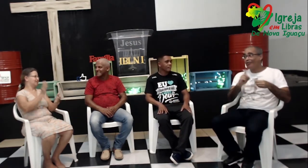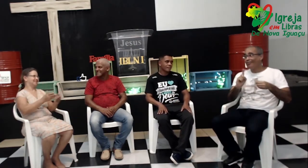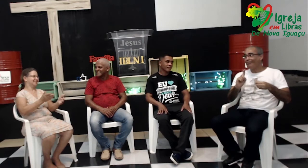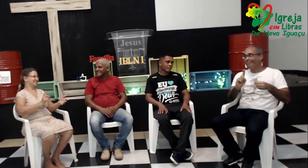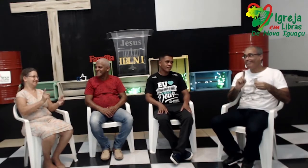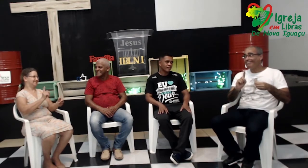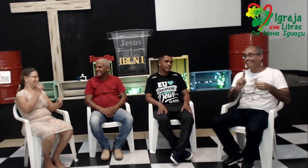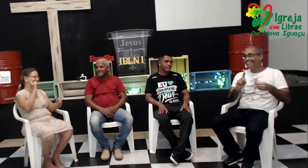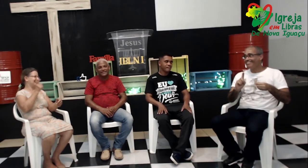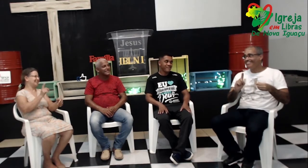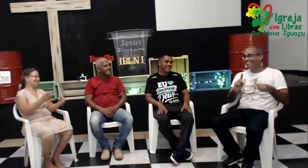naquela pessoa?